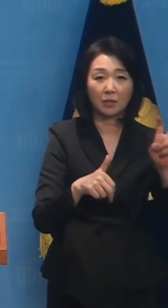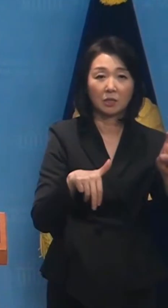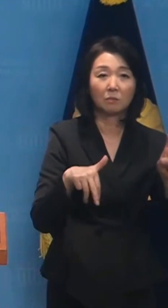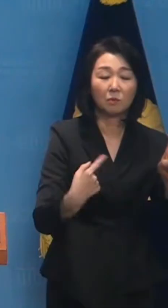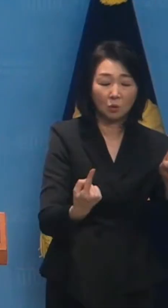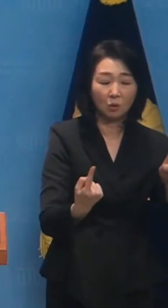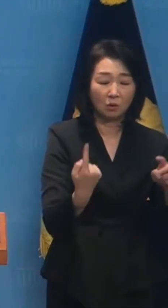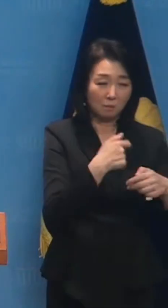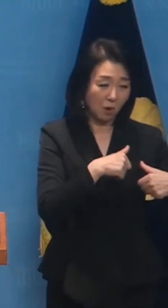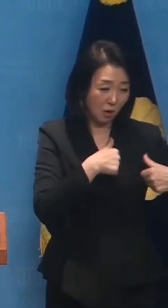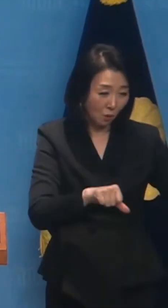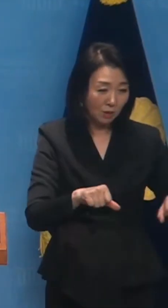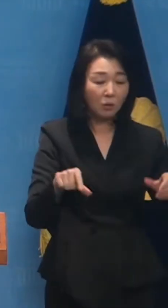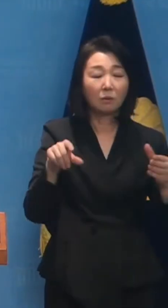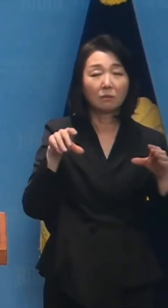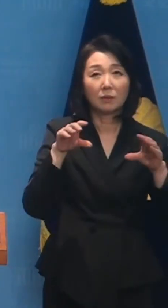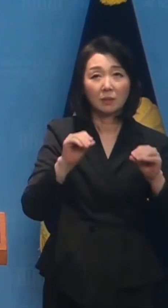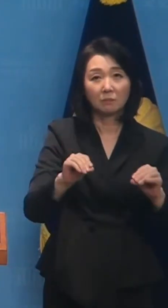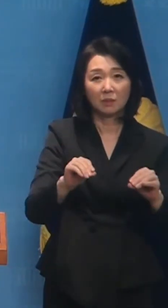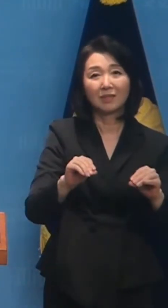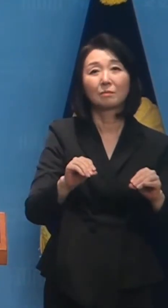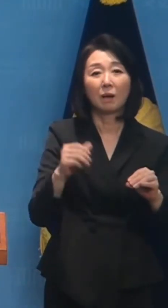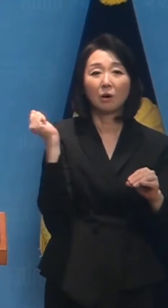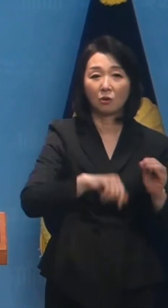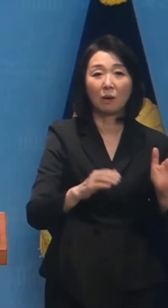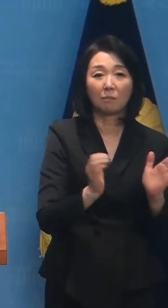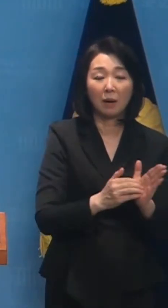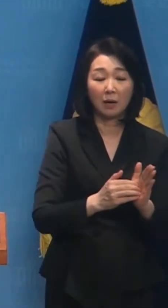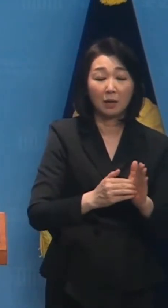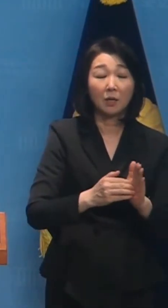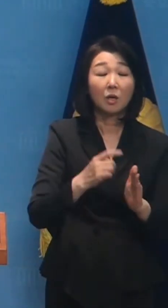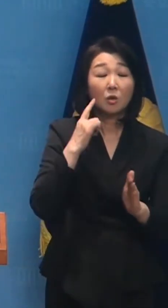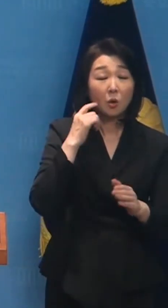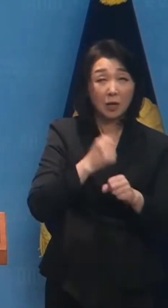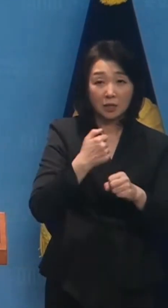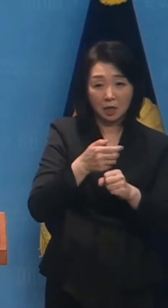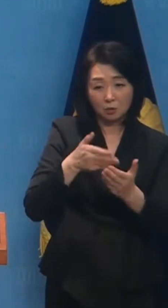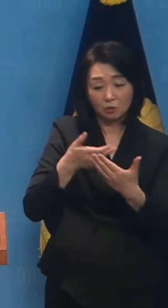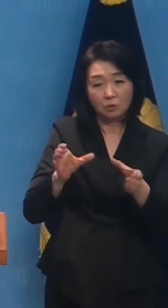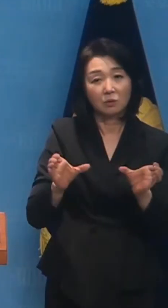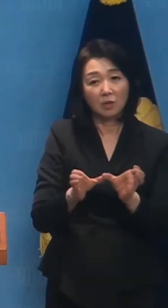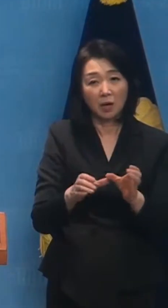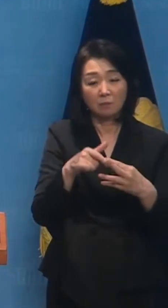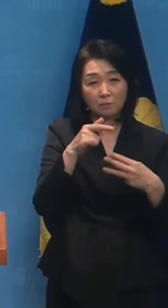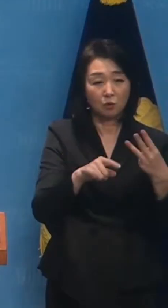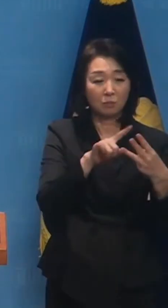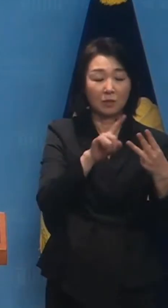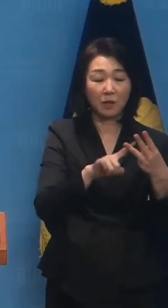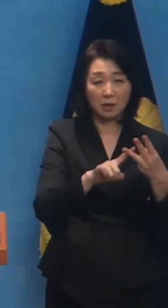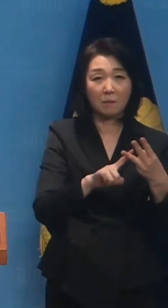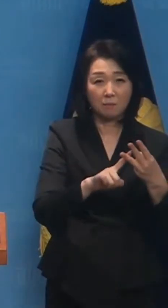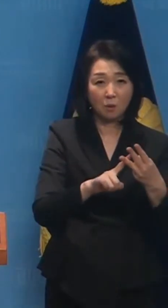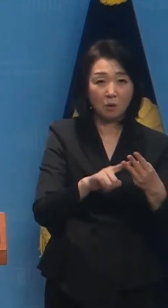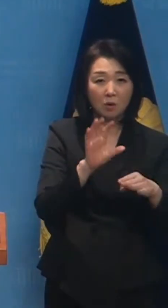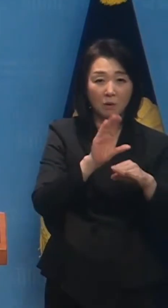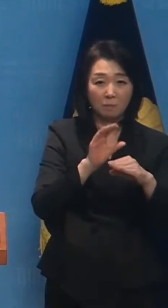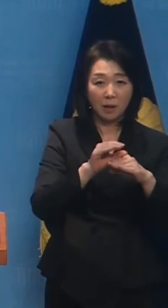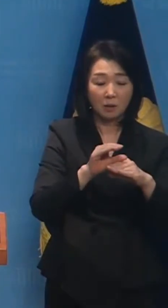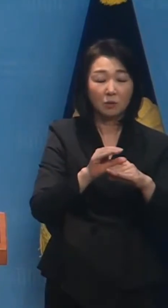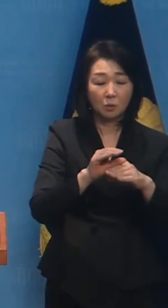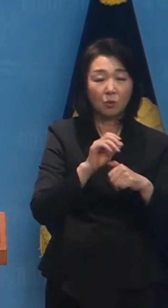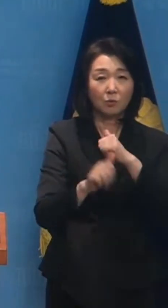제20조 명예훼손 금지를 위반한 것입니다. 이에 가짜뉴스단은 위 3개의 프로그램 모두 선방심의에 심의